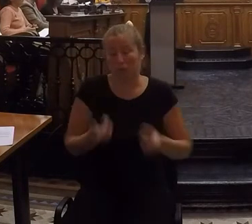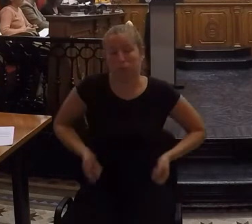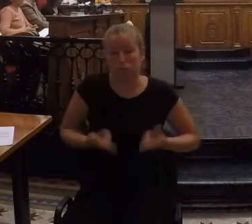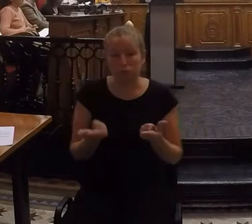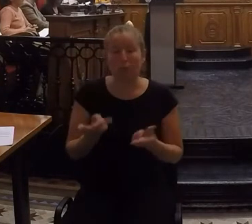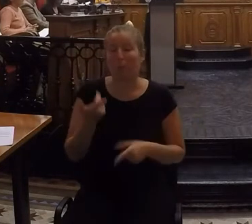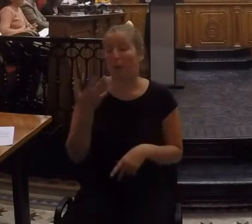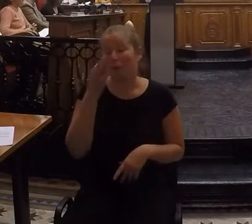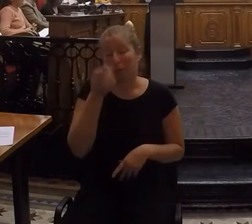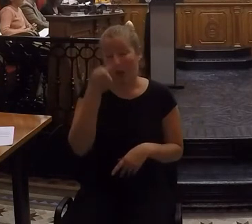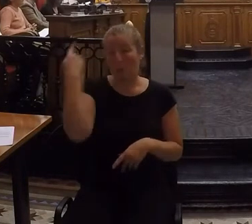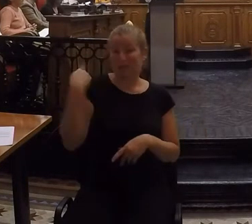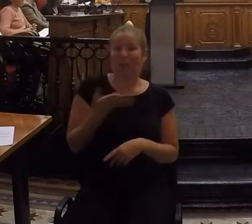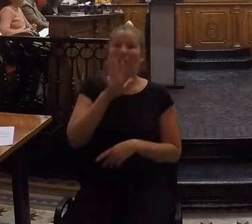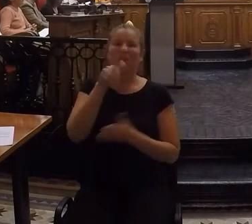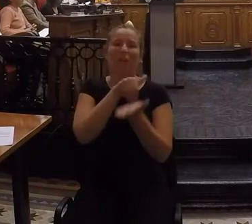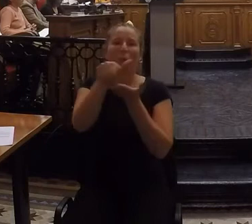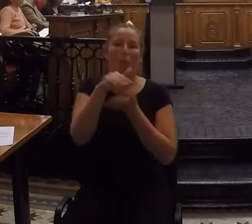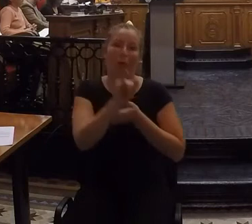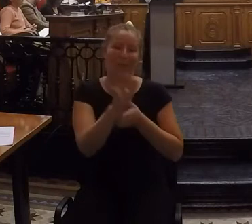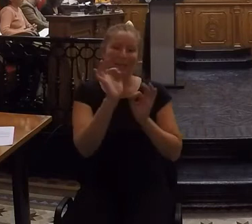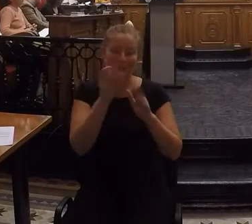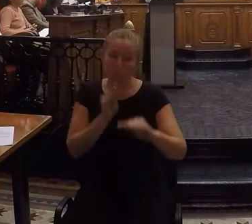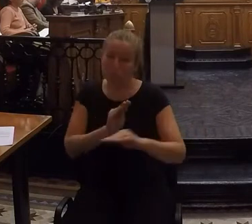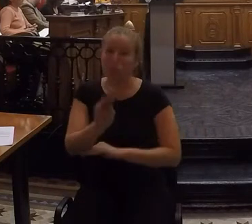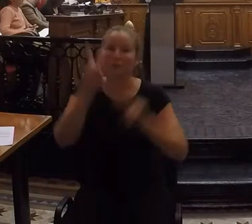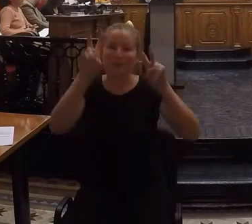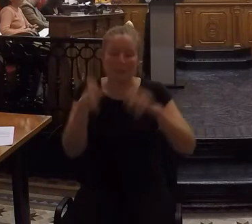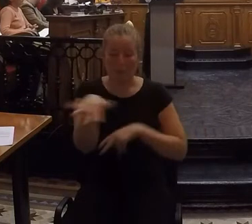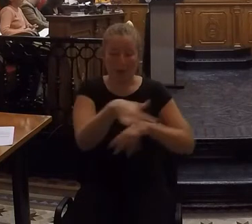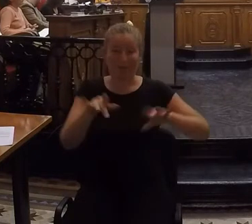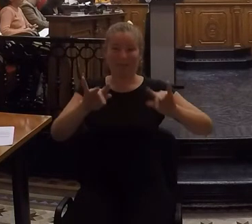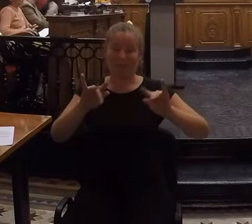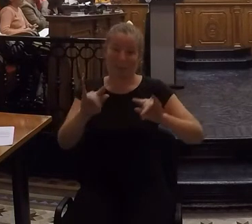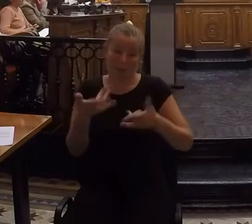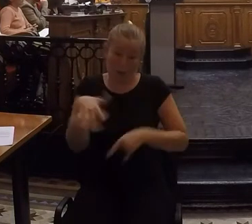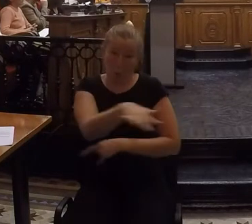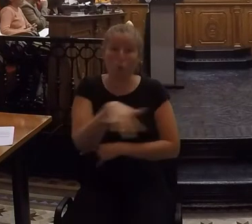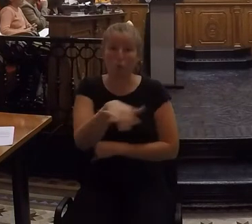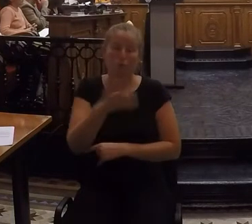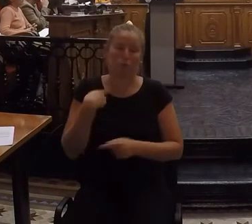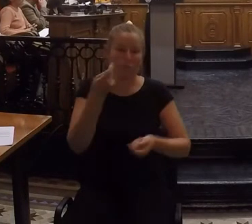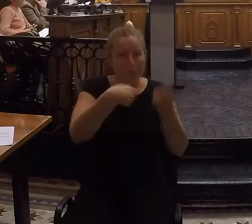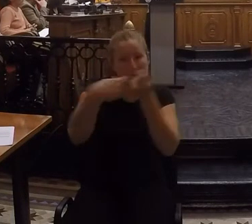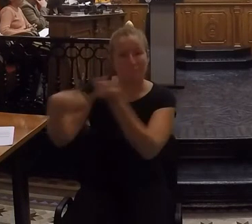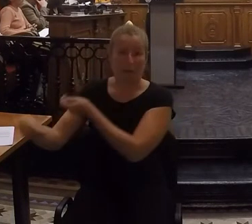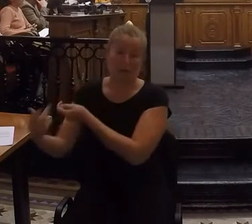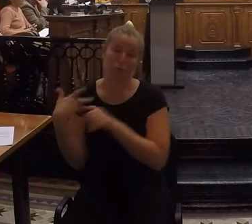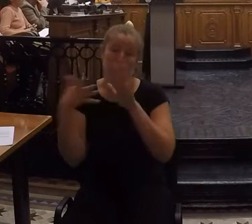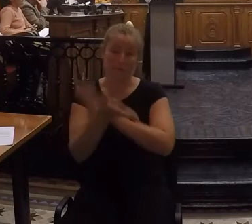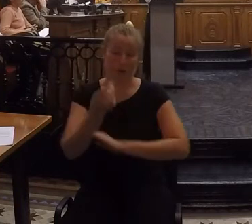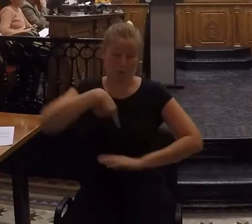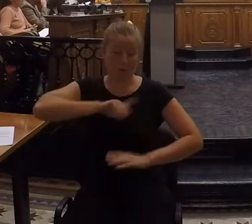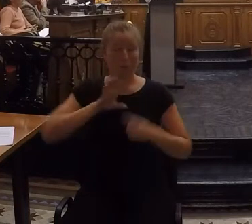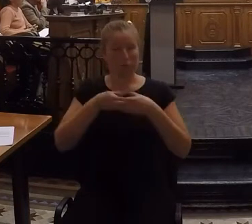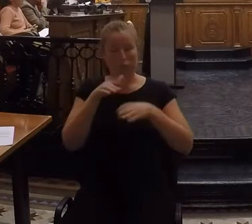de inversión, en su mayoría condicionados a la venta de terrenos municipales. Se trata, por tanto, de una apuesta del equipo de Gobierno